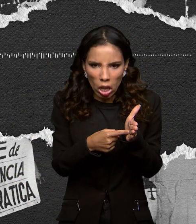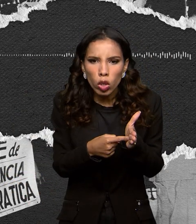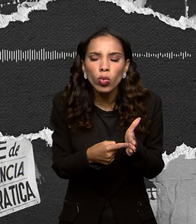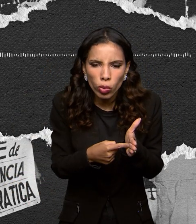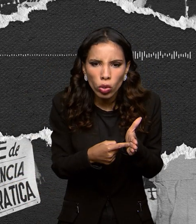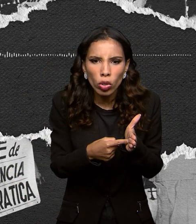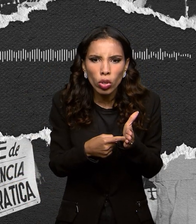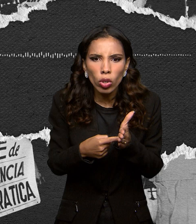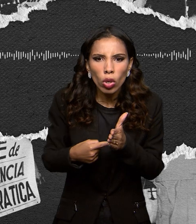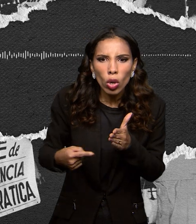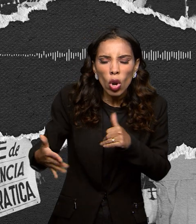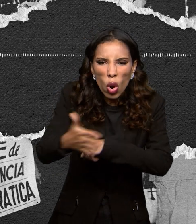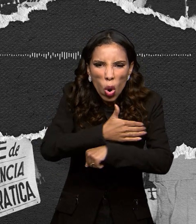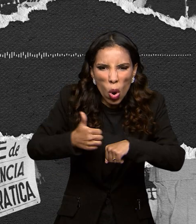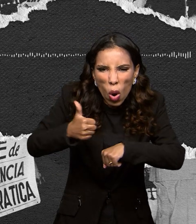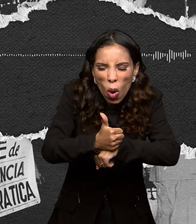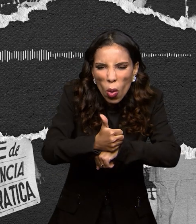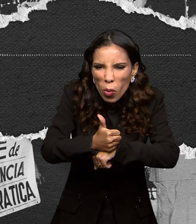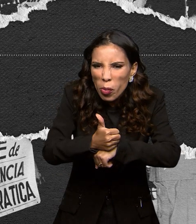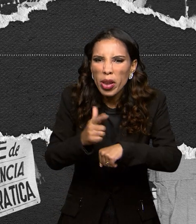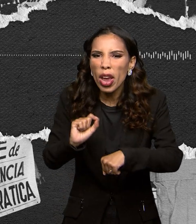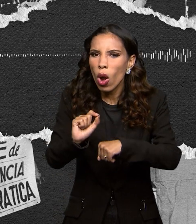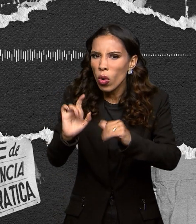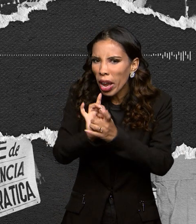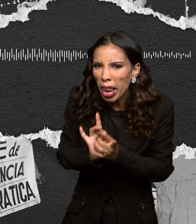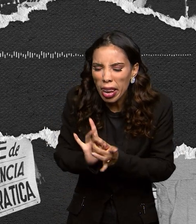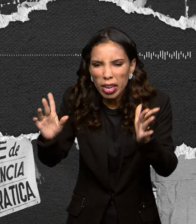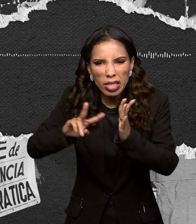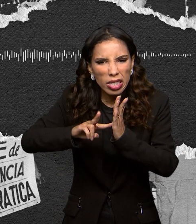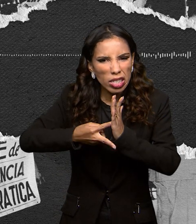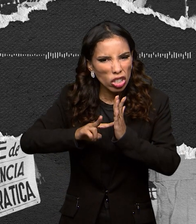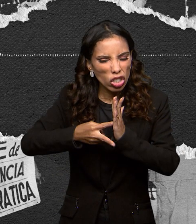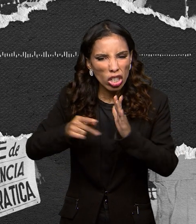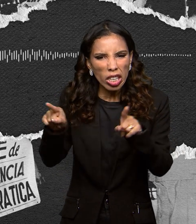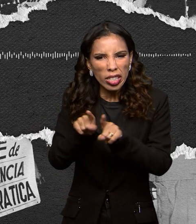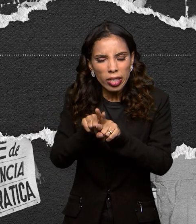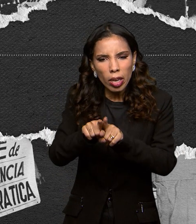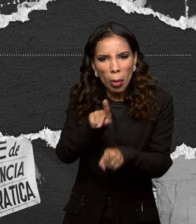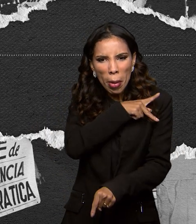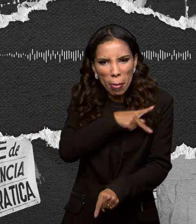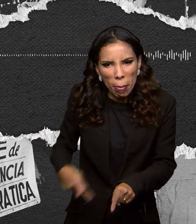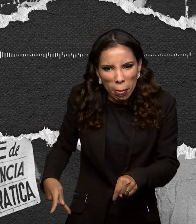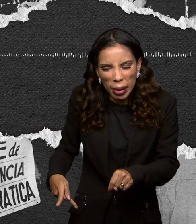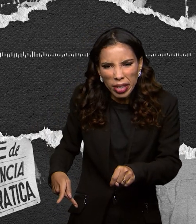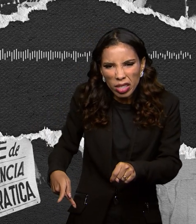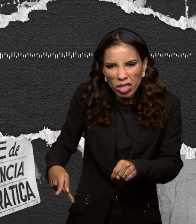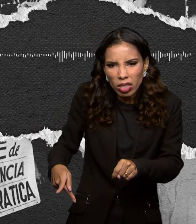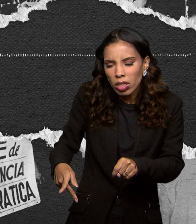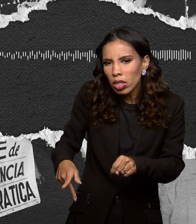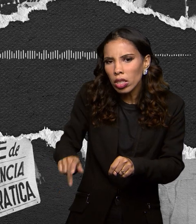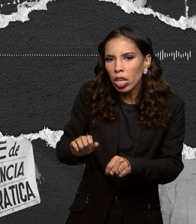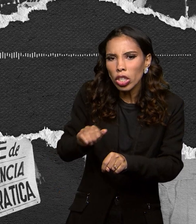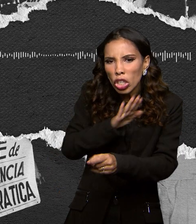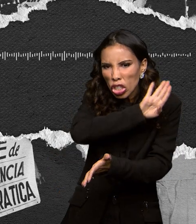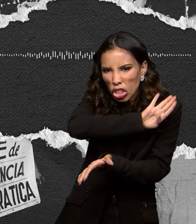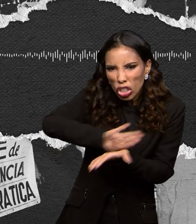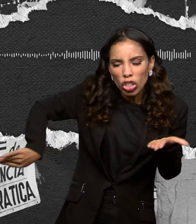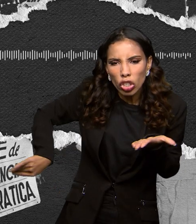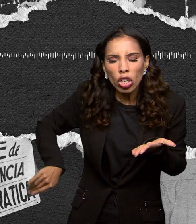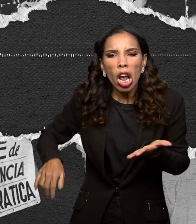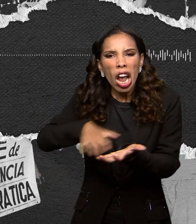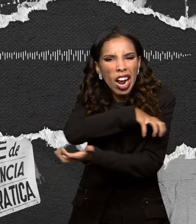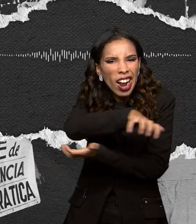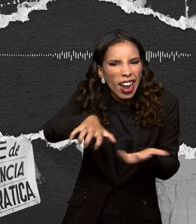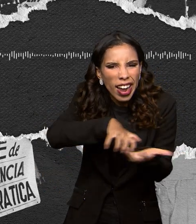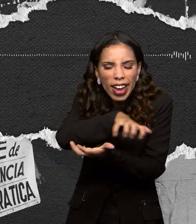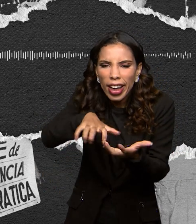para golpear as liberdades democráticas e sindicais e depor o presidente da República, determina a imediata greve